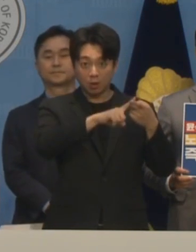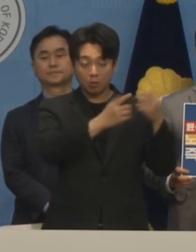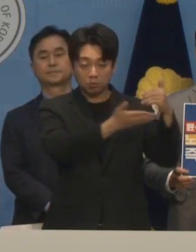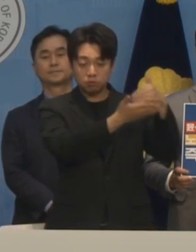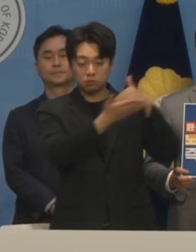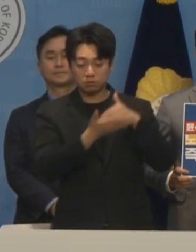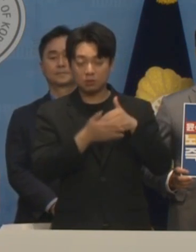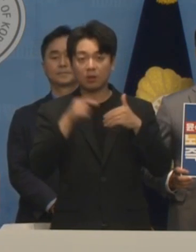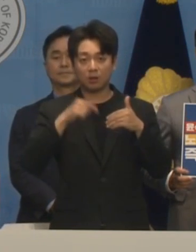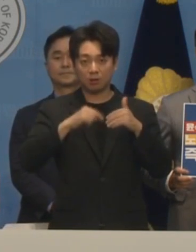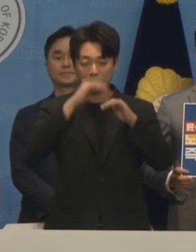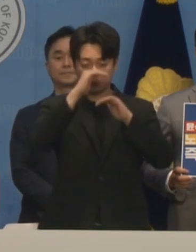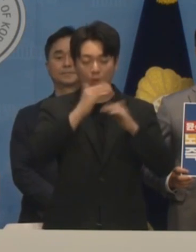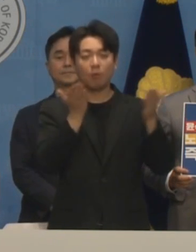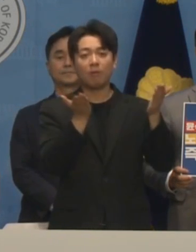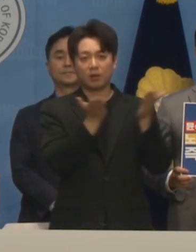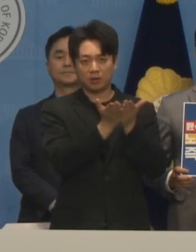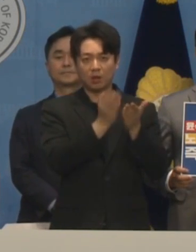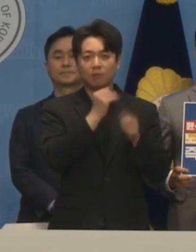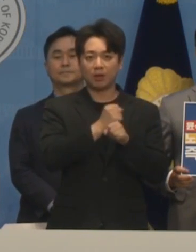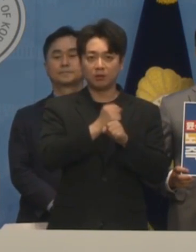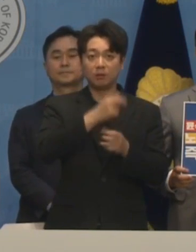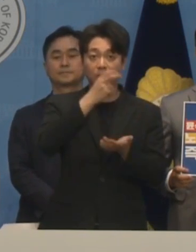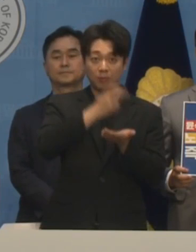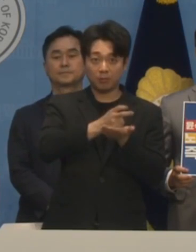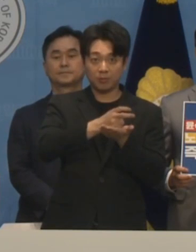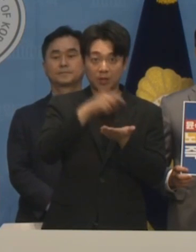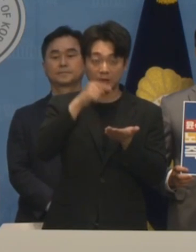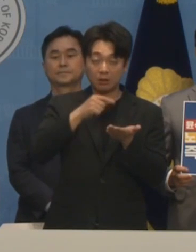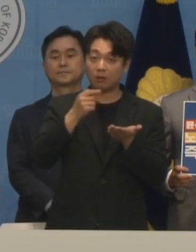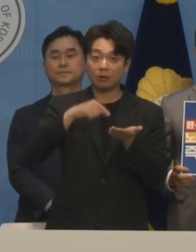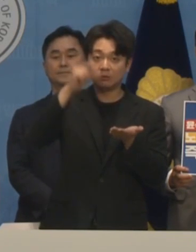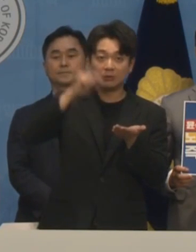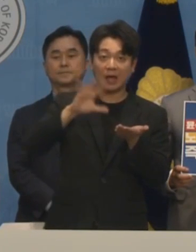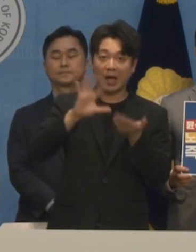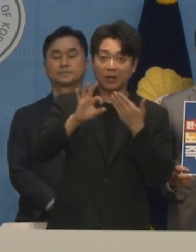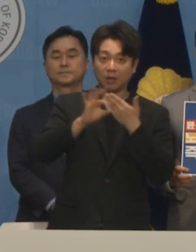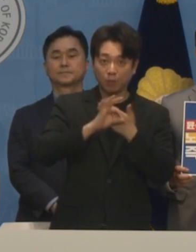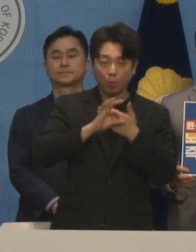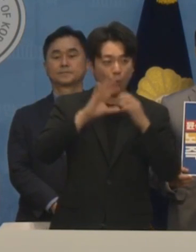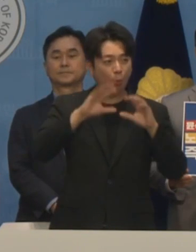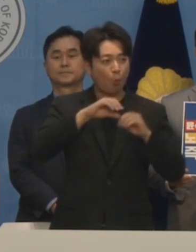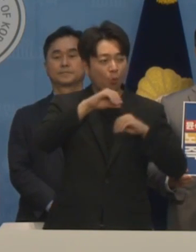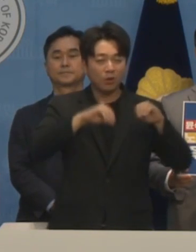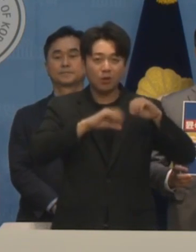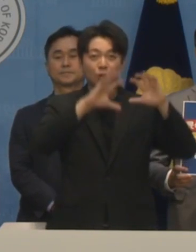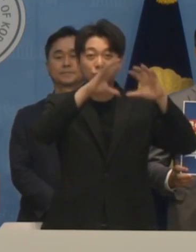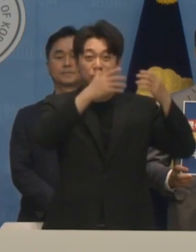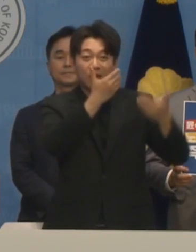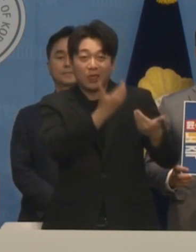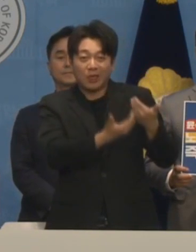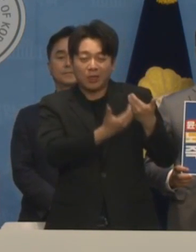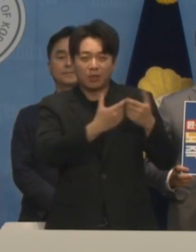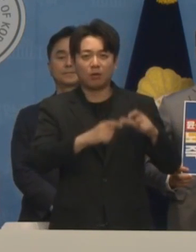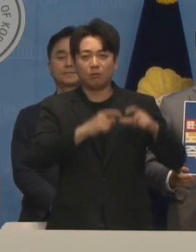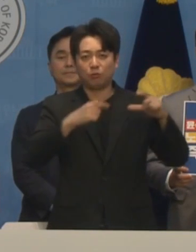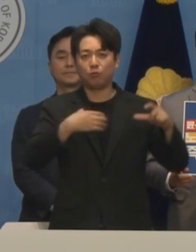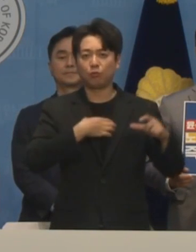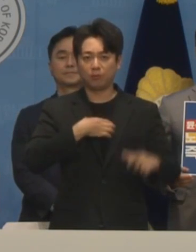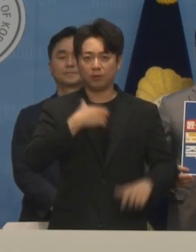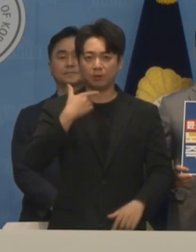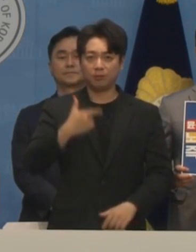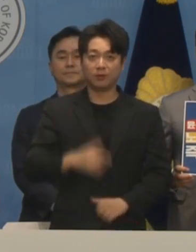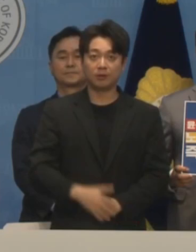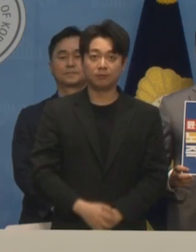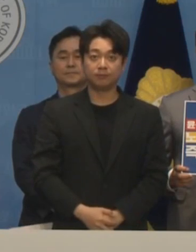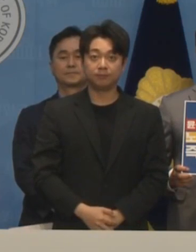노동조항에 부합하는 내용입니다. 오히려 이런 법안들을 처리하지 않을 경우에 국제 분쟁, 각종 무역 분쟁에 시달릴 수도 있습니다. 이런